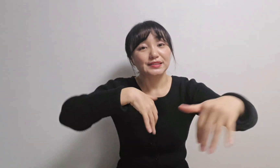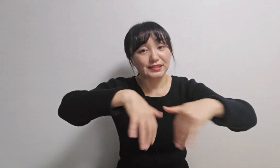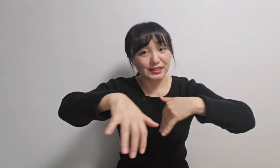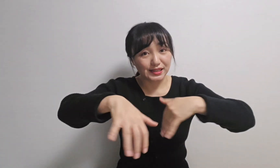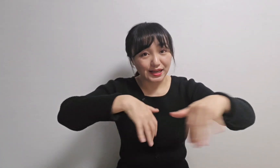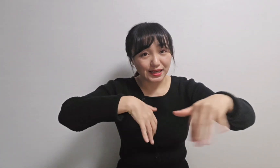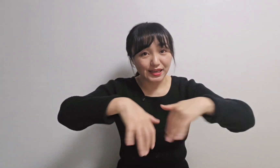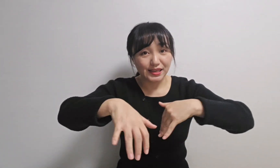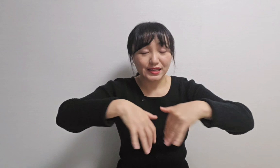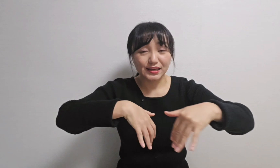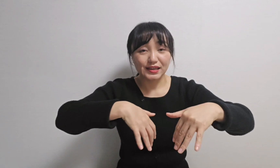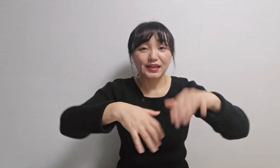길가에